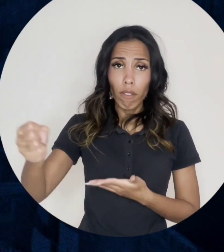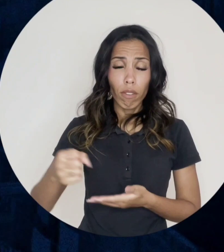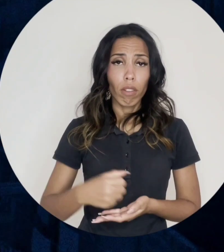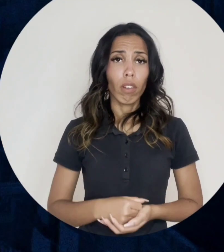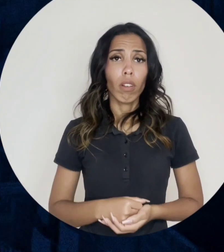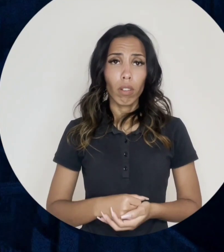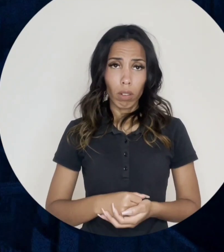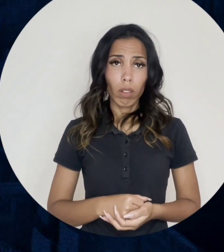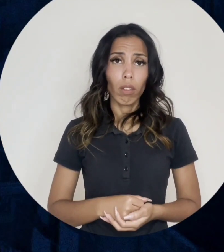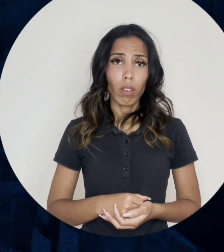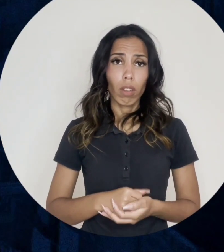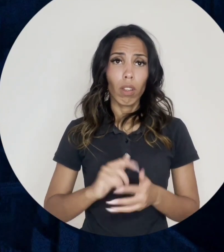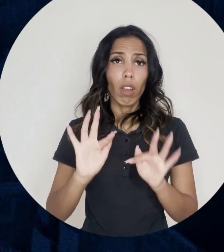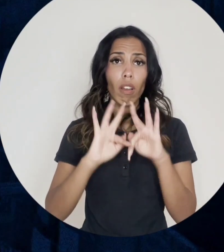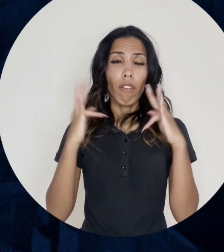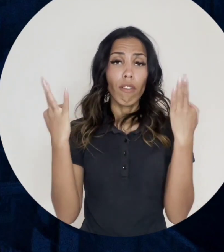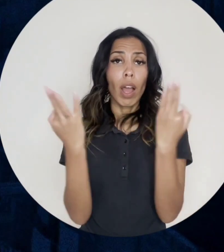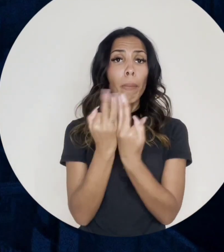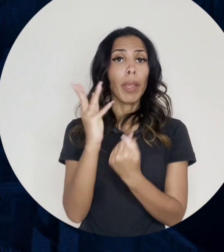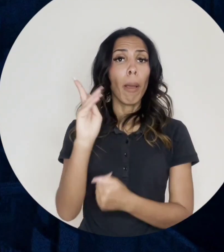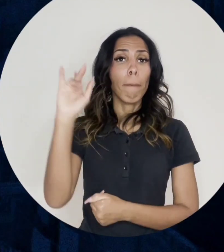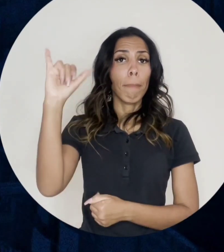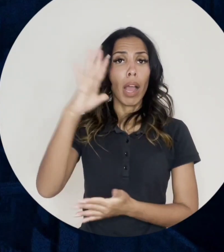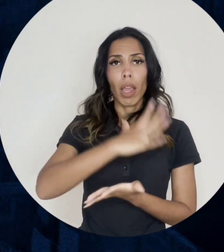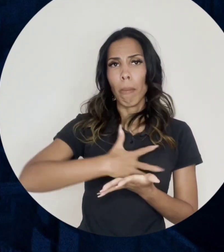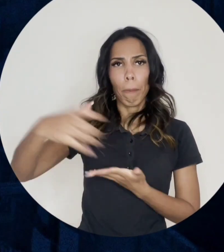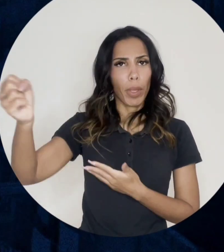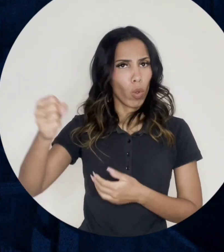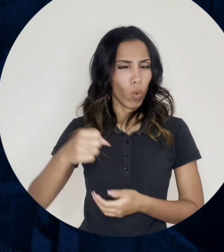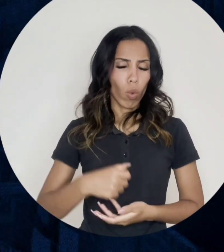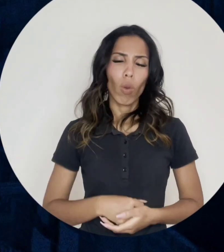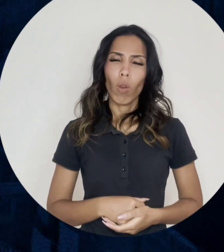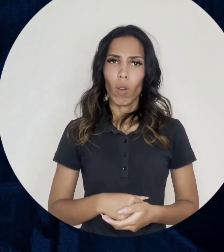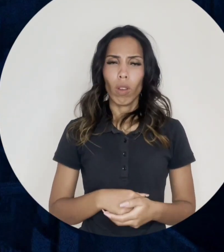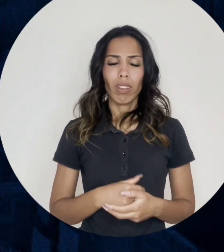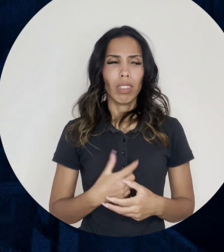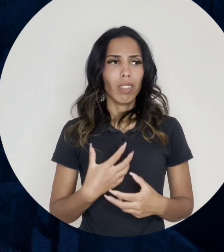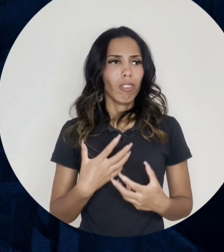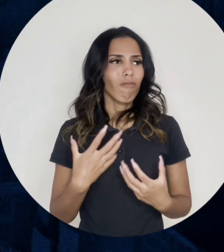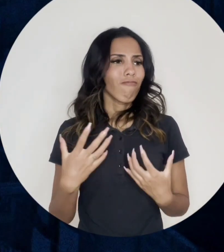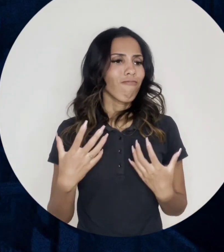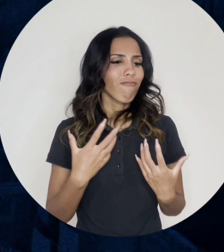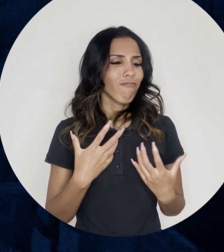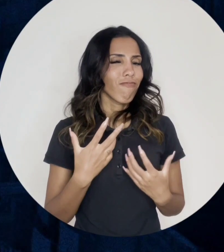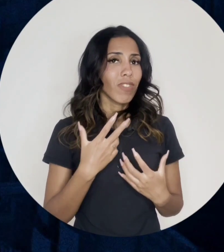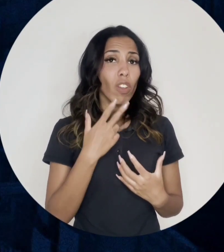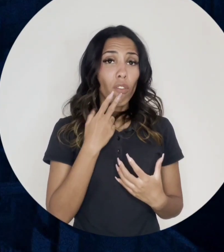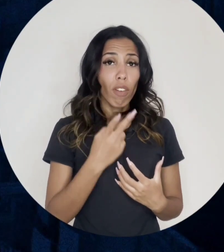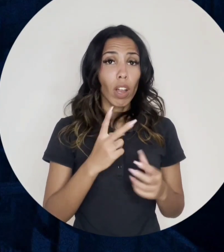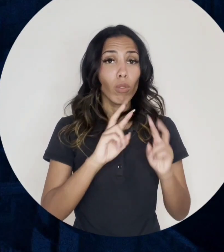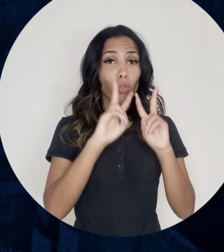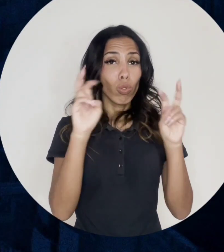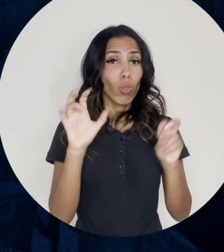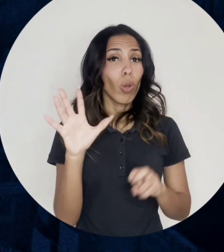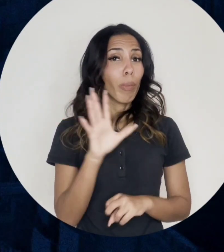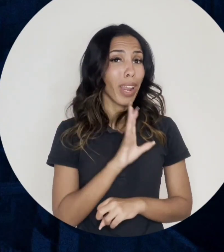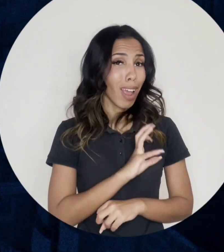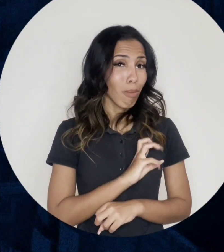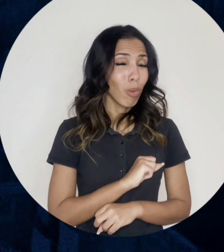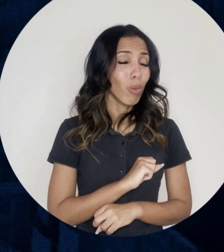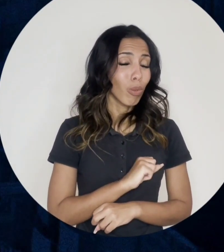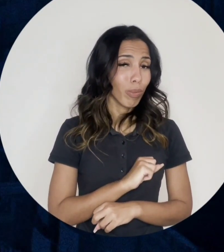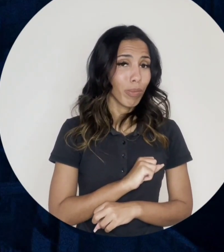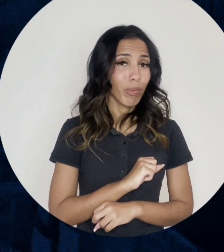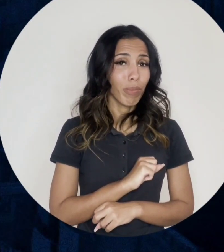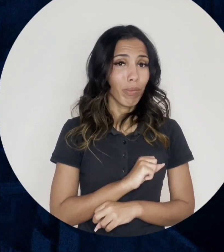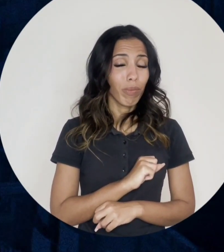criada pela família do pai. E aquilo ali, que eu te digo, o amor, mexe muito com...